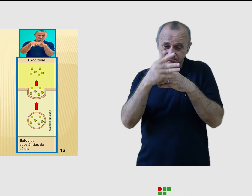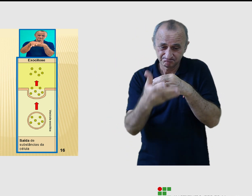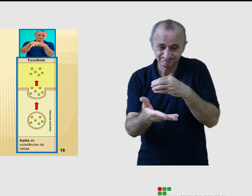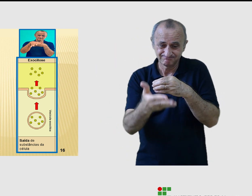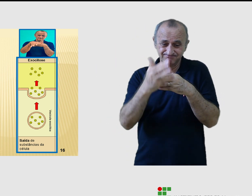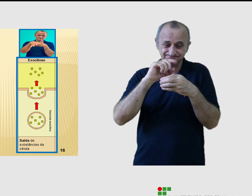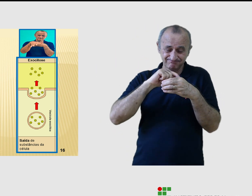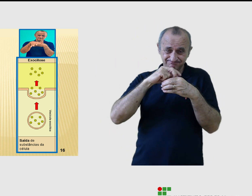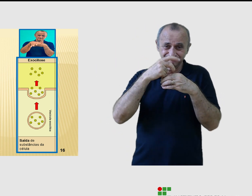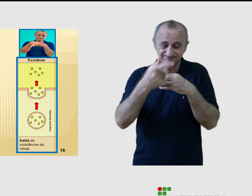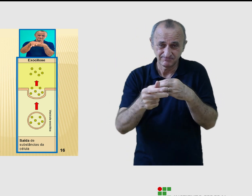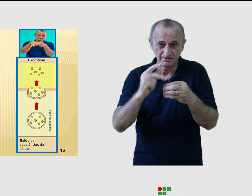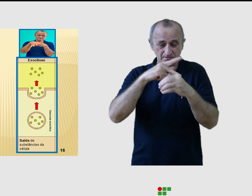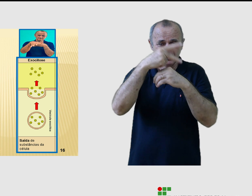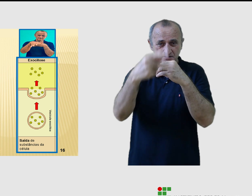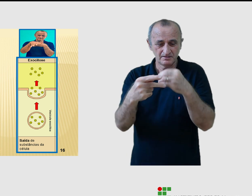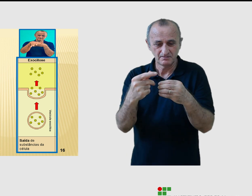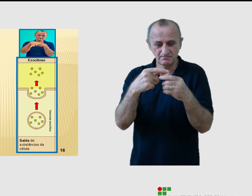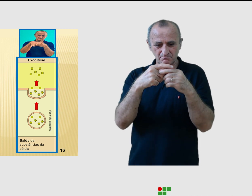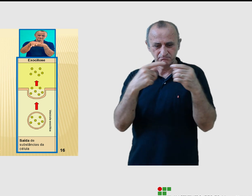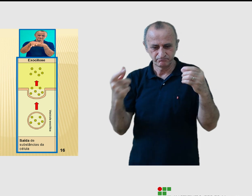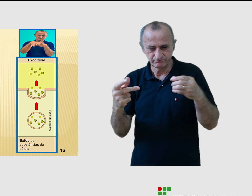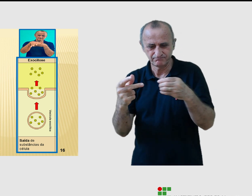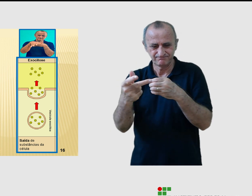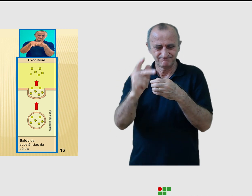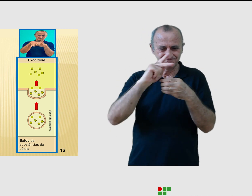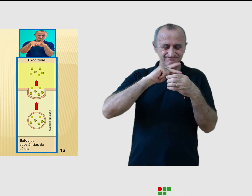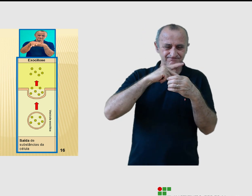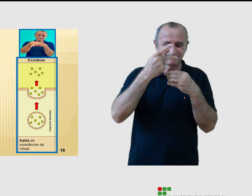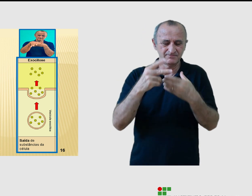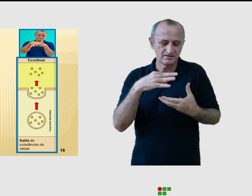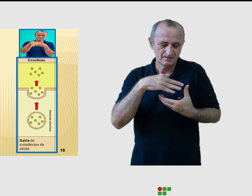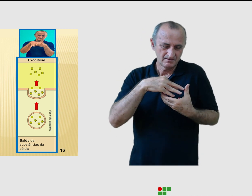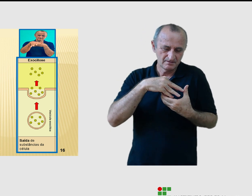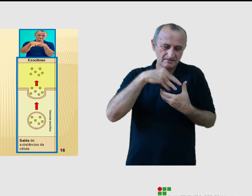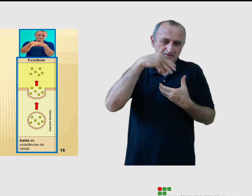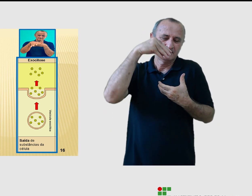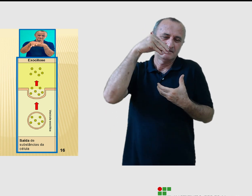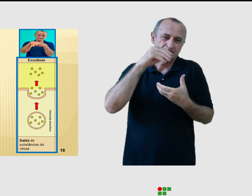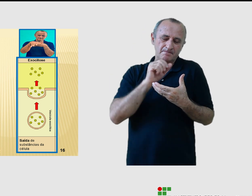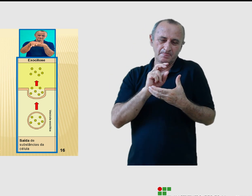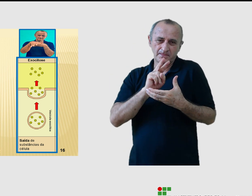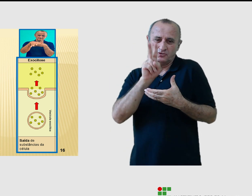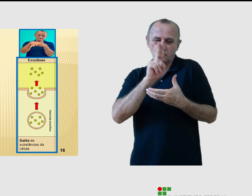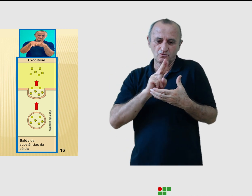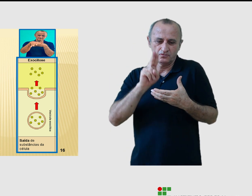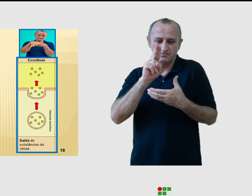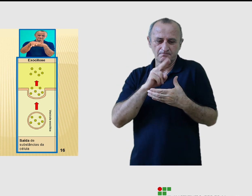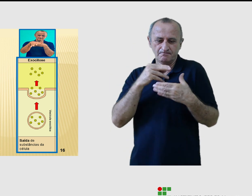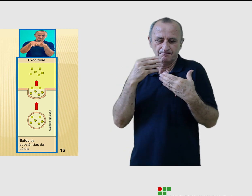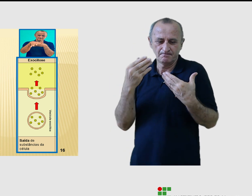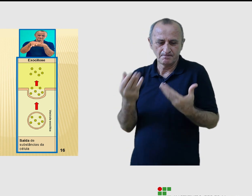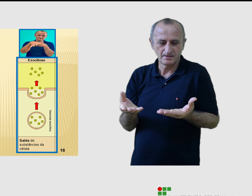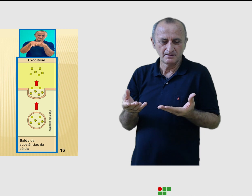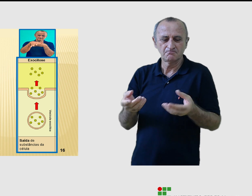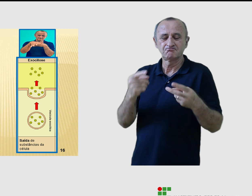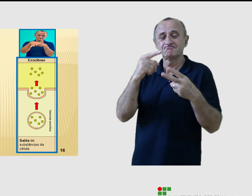resumir. A célula pode realizar transporte de grandes partículas por meio